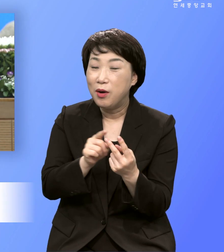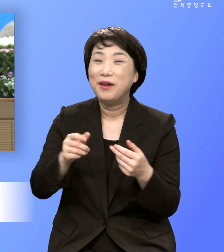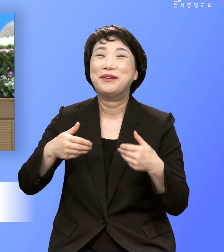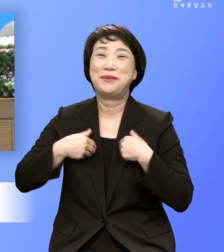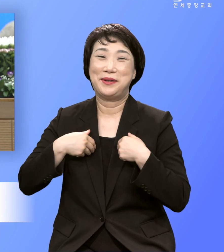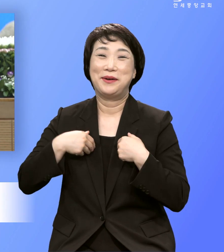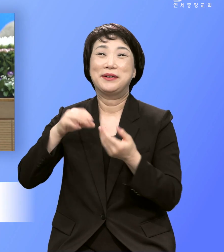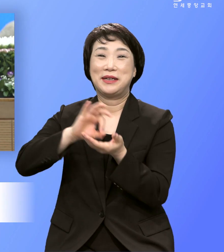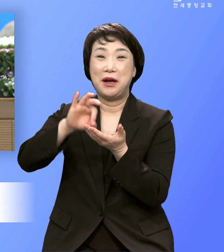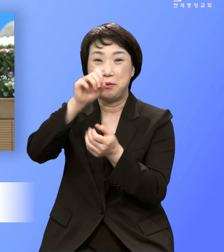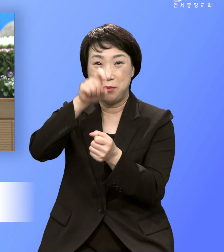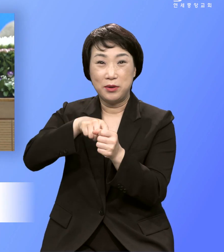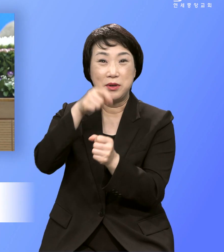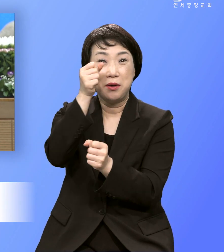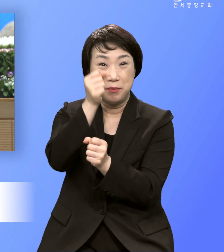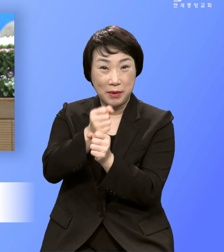만들어요.